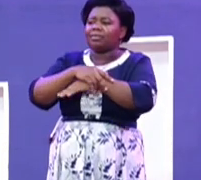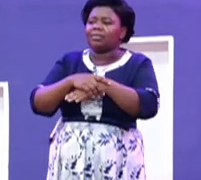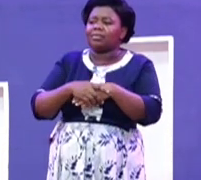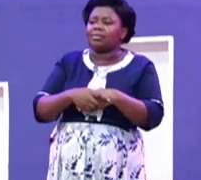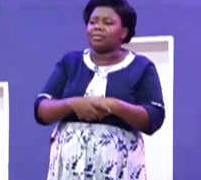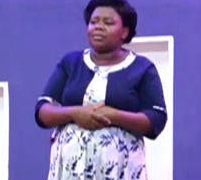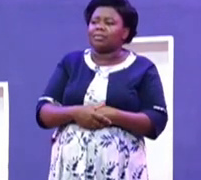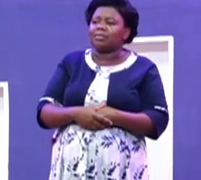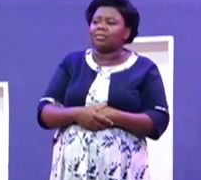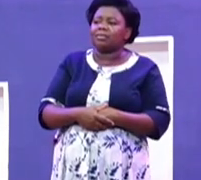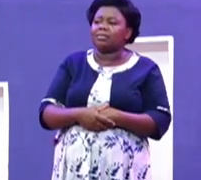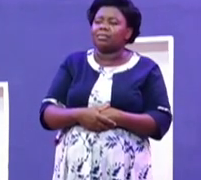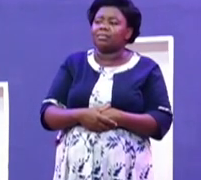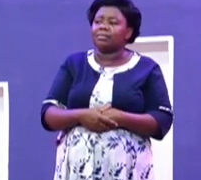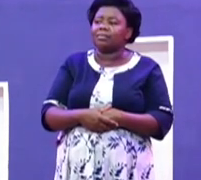akubonyabonya